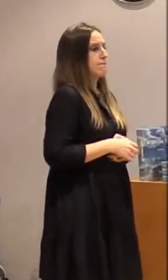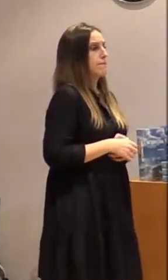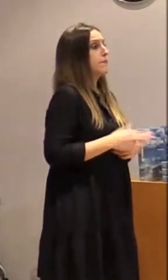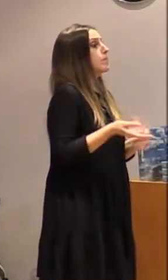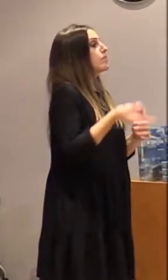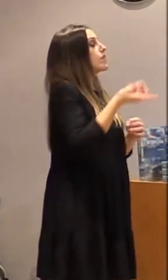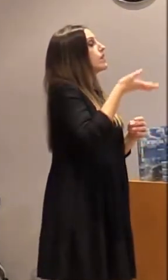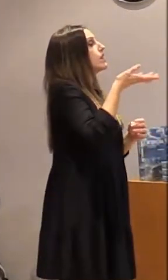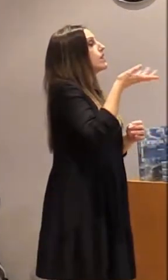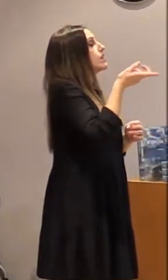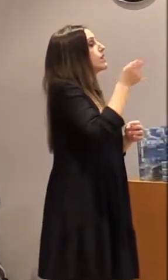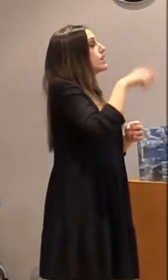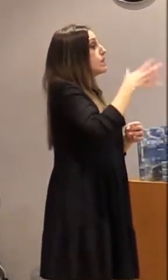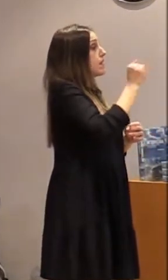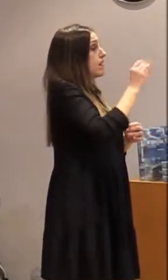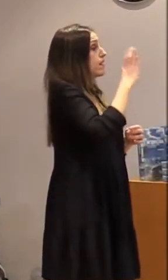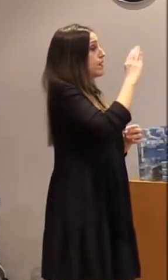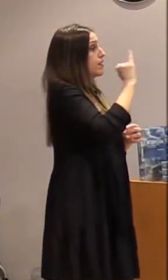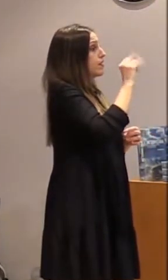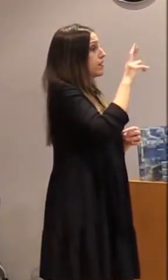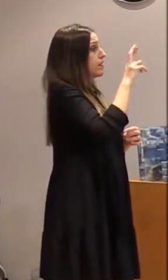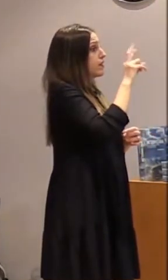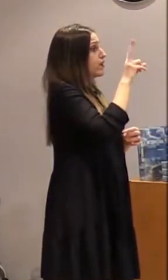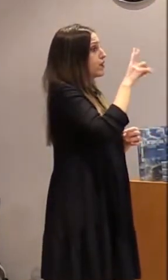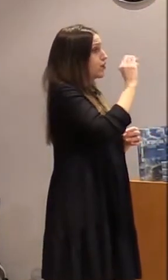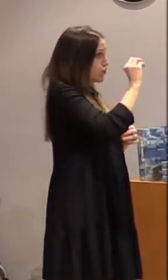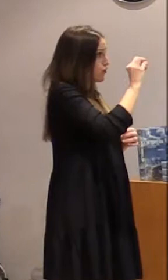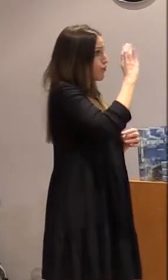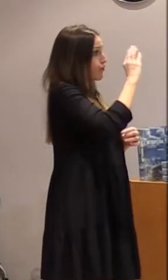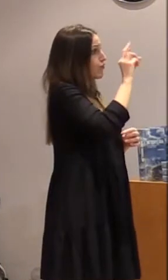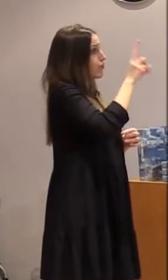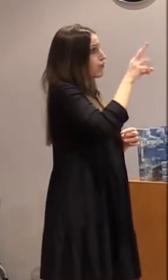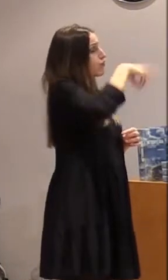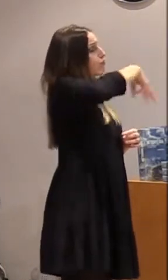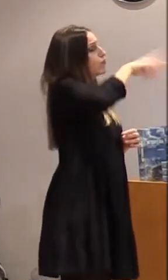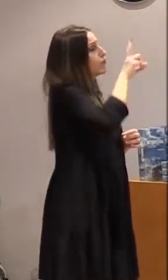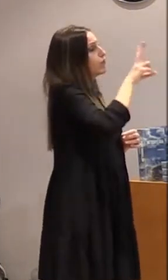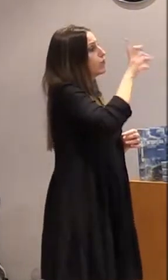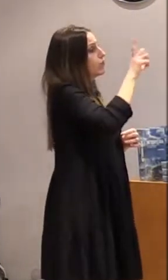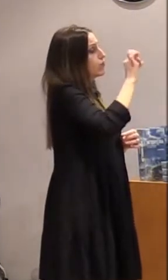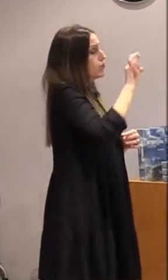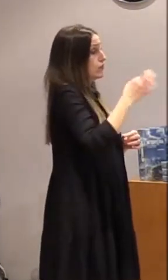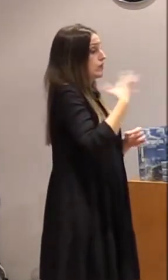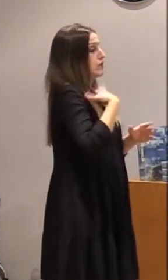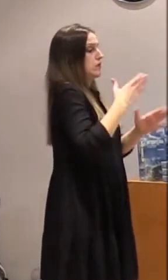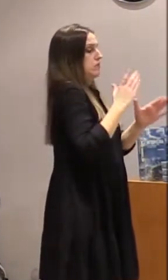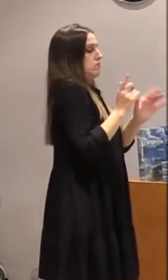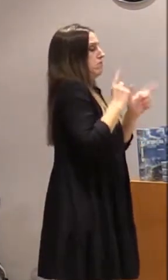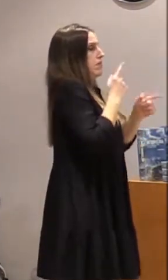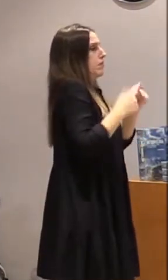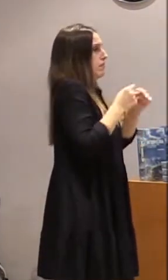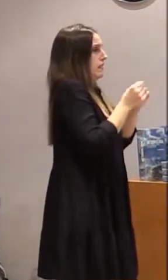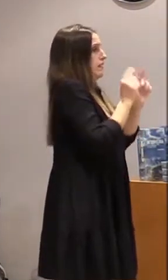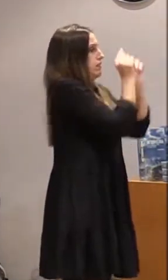Tenemos también cirrocúmulos, esas nubes altas que tienen pequeñas formas redondeadas, un cuadro de